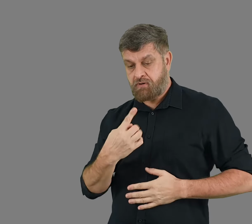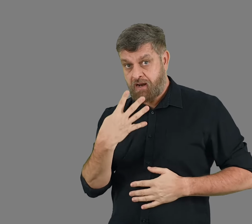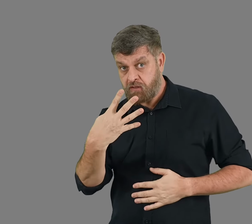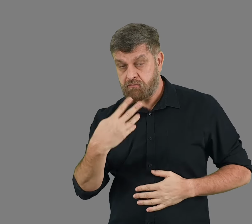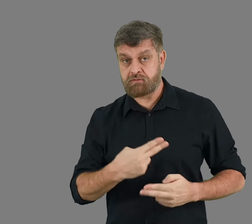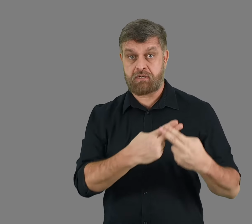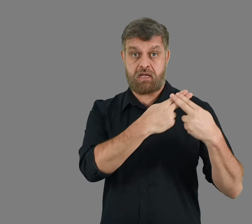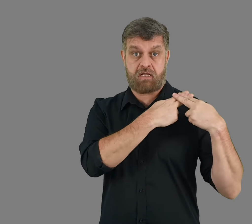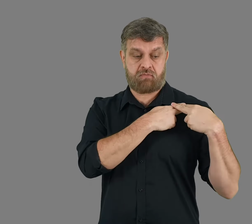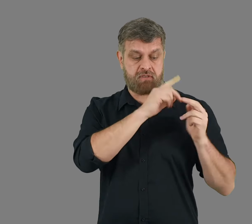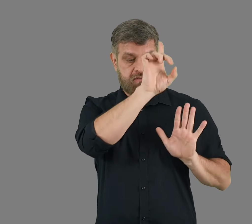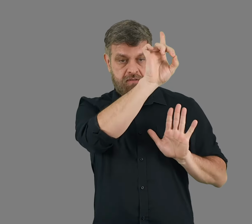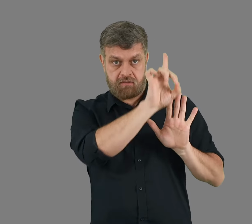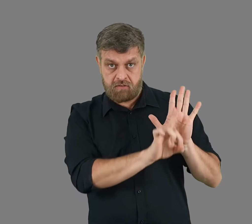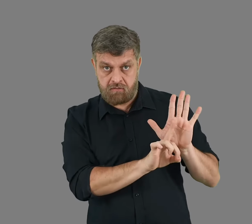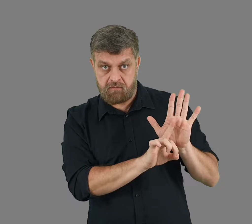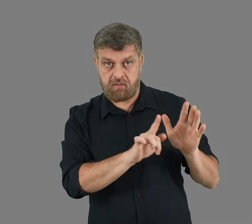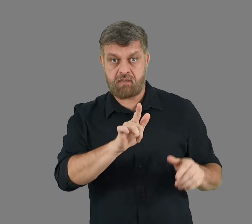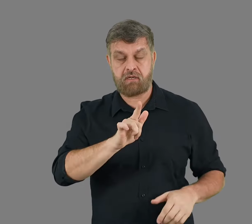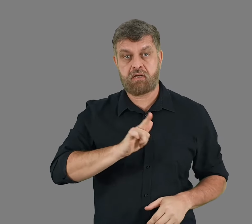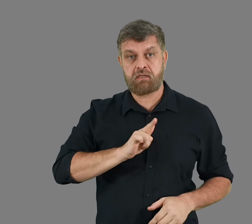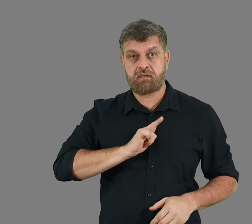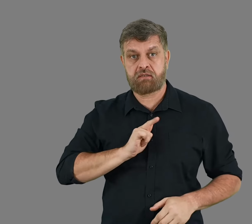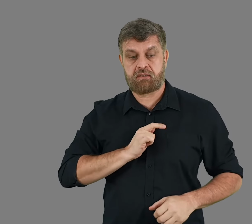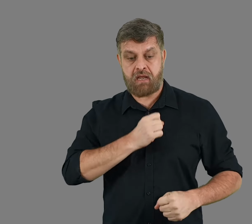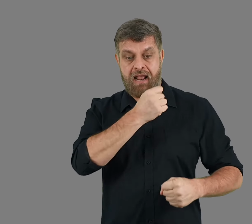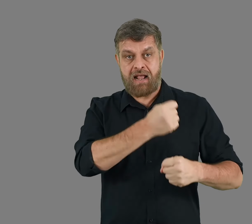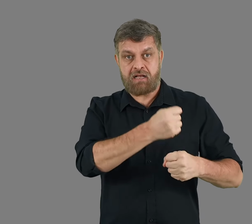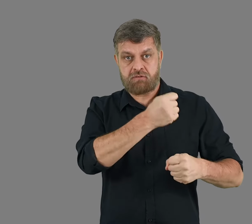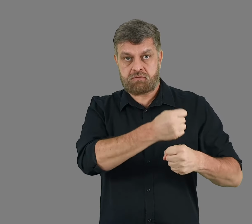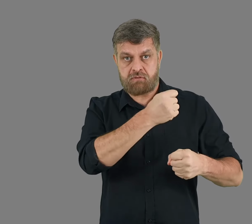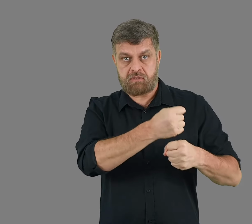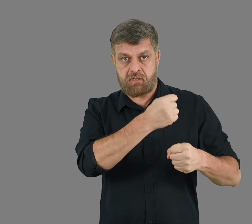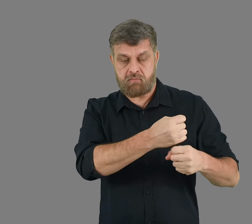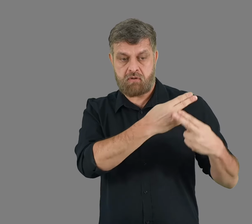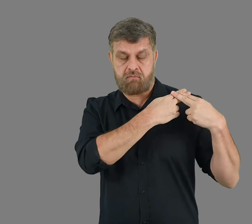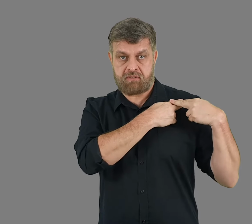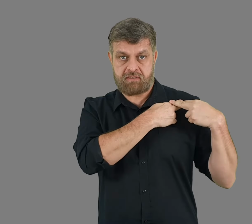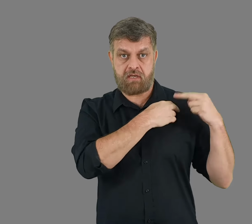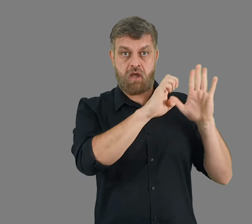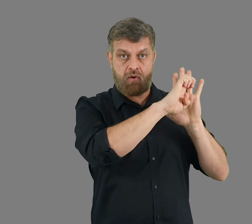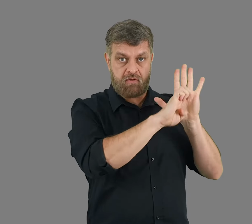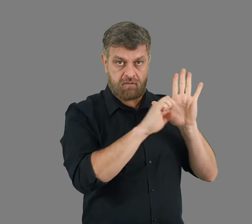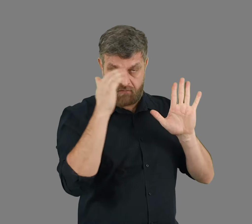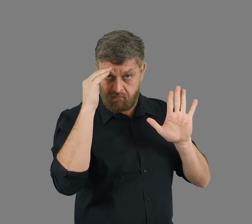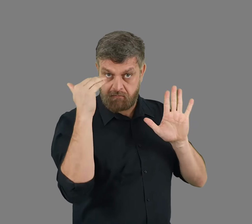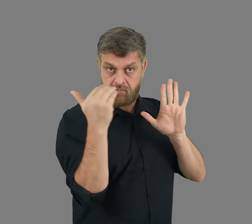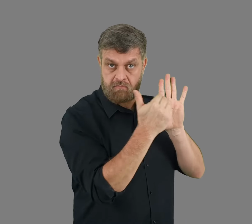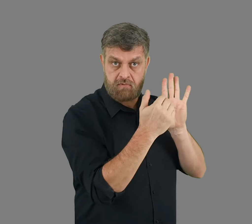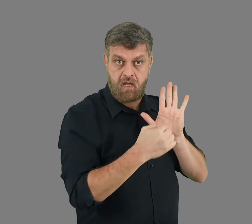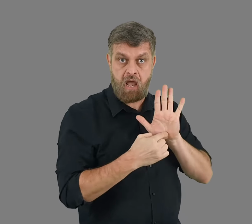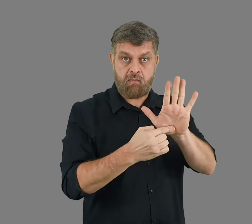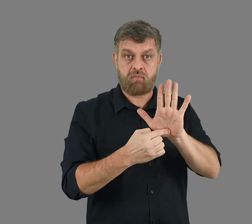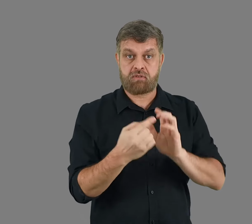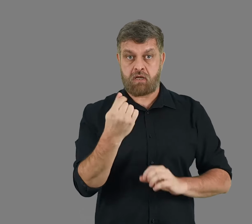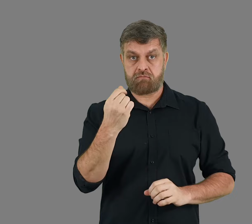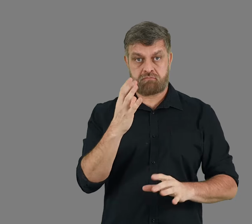diretoria executiva dirigir a SUCAMP de acordo com o presente estatuto e administrar o patrimônio social.